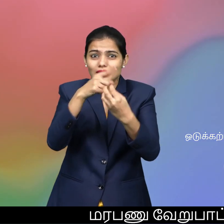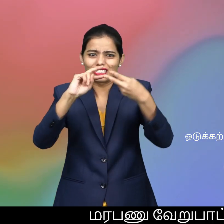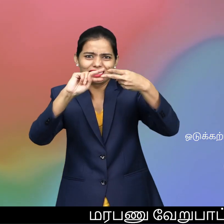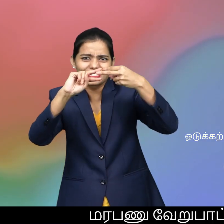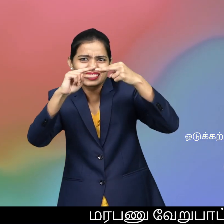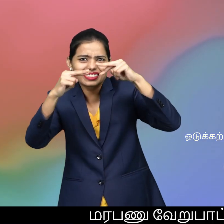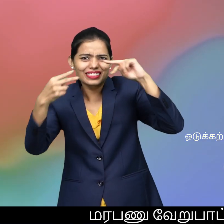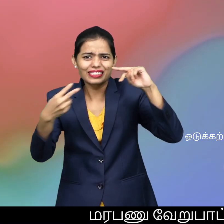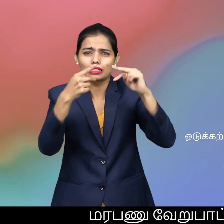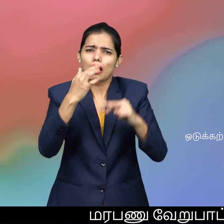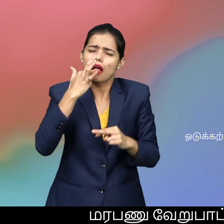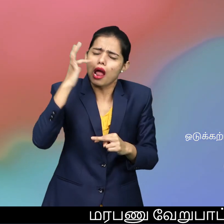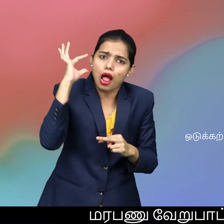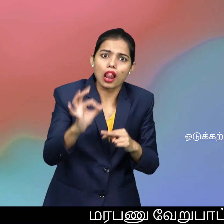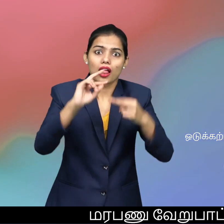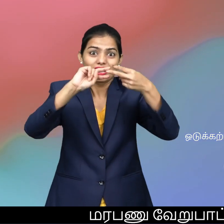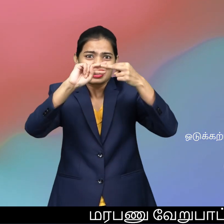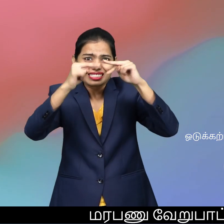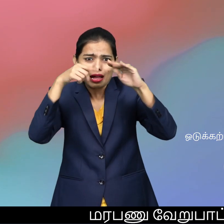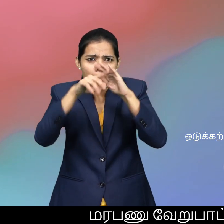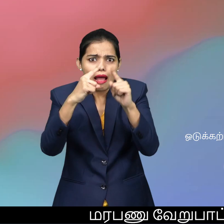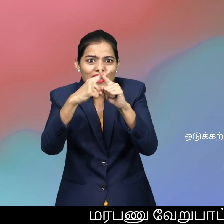மரபணு வேறுபாட்டை உறுதி செய்கிறது.